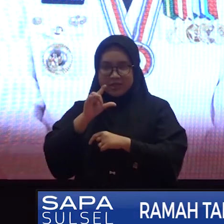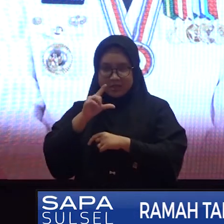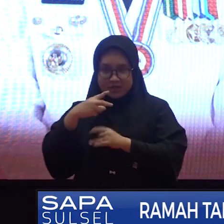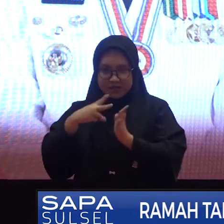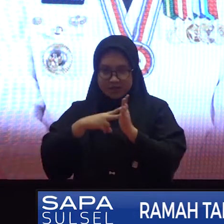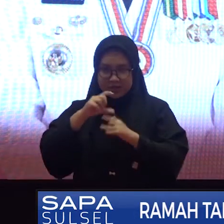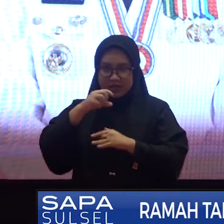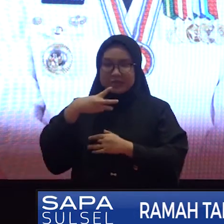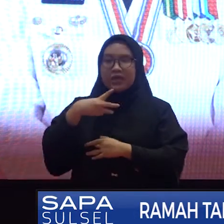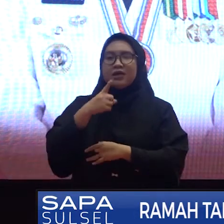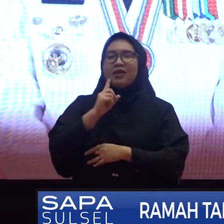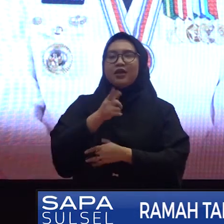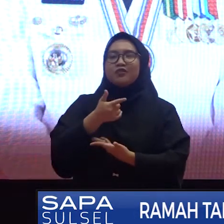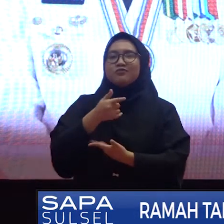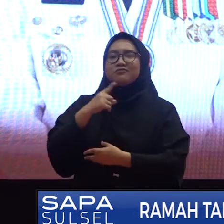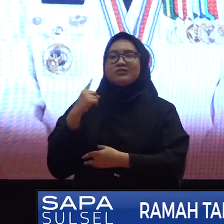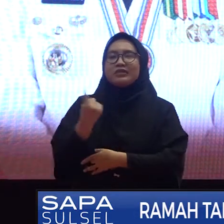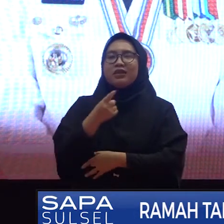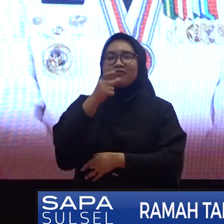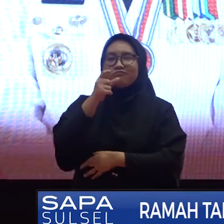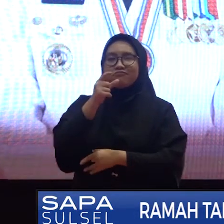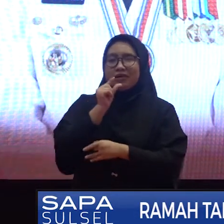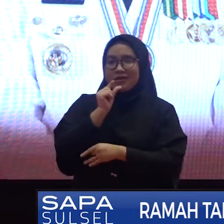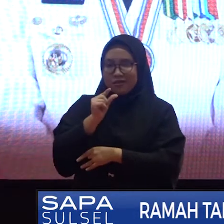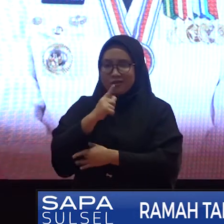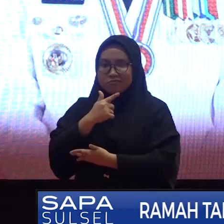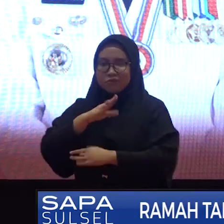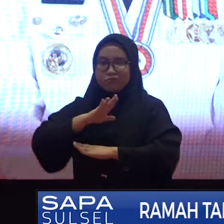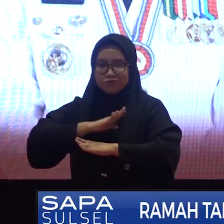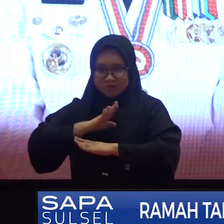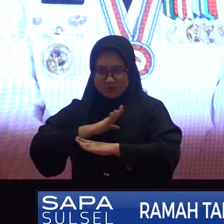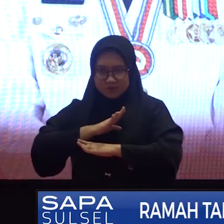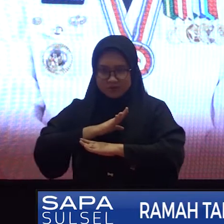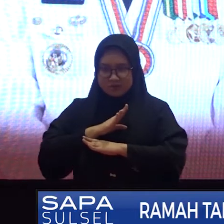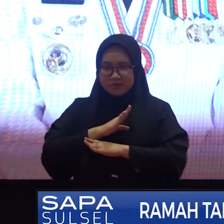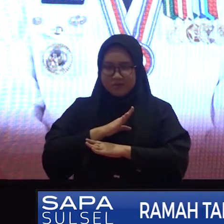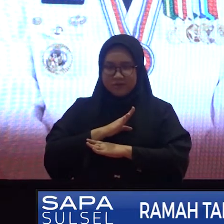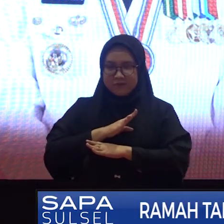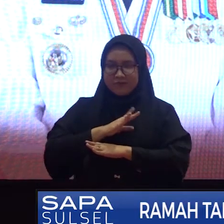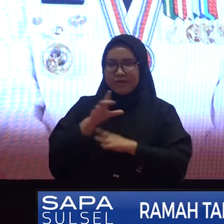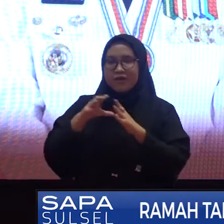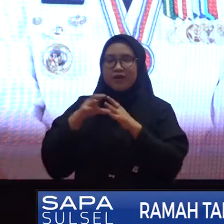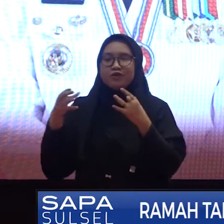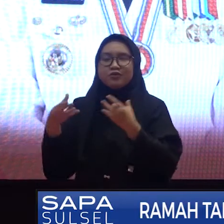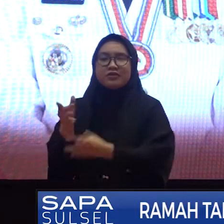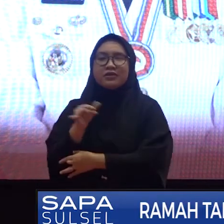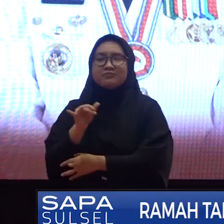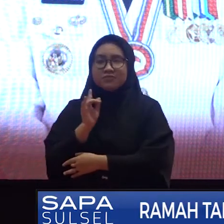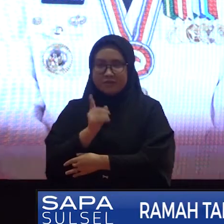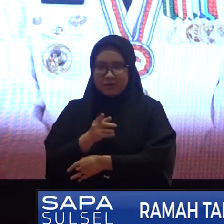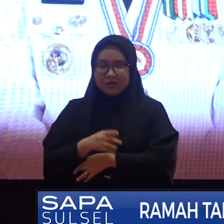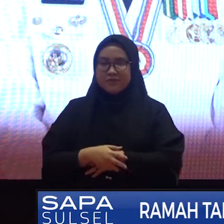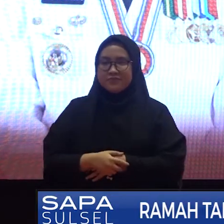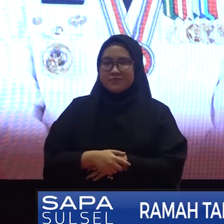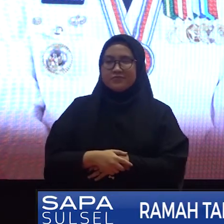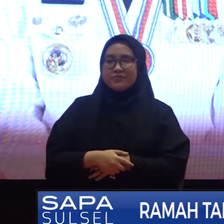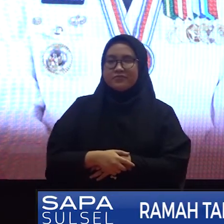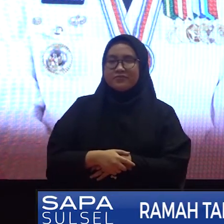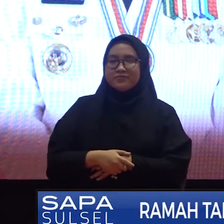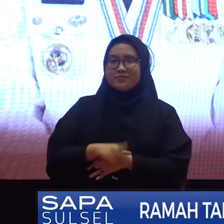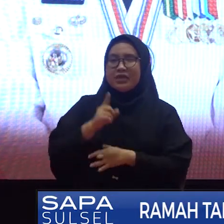Itulah satu kata yang sangat dibutuhkan pada saat-saat dunia seperti ini